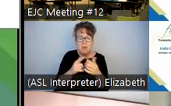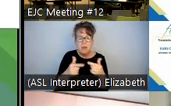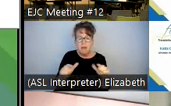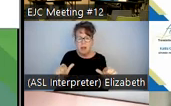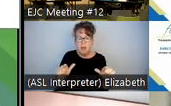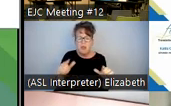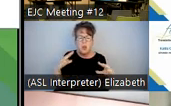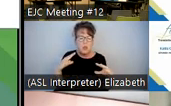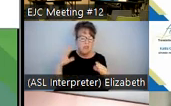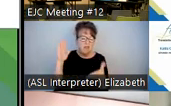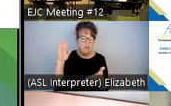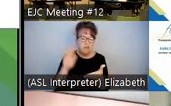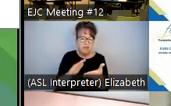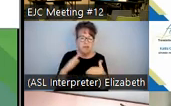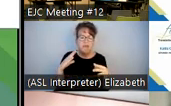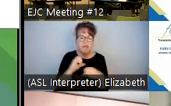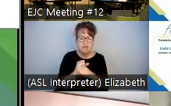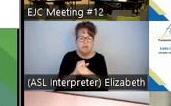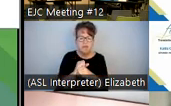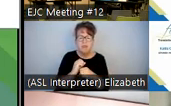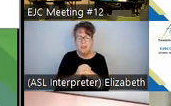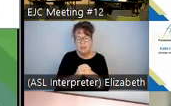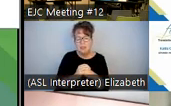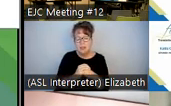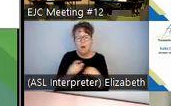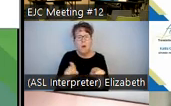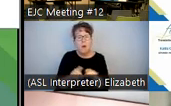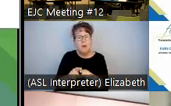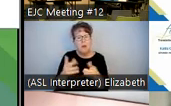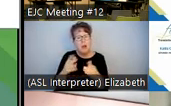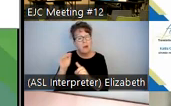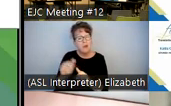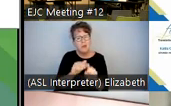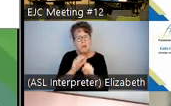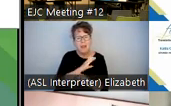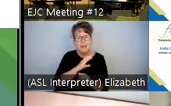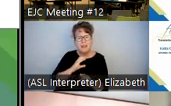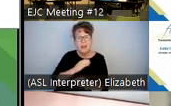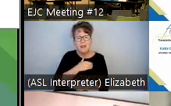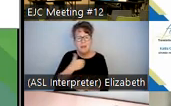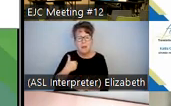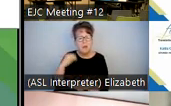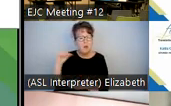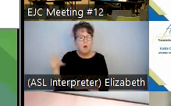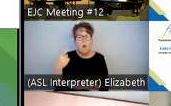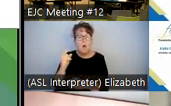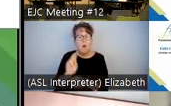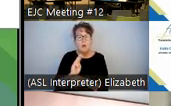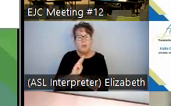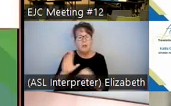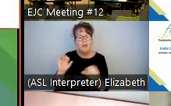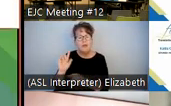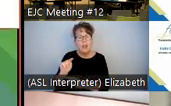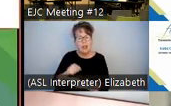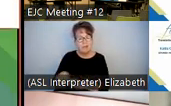espacio para poder acomodar a las intérpretes por favor no utilicen mucho muchos acrónimos y les voy a pedir